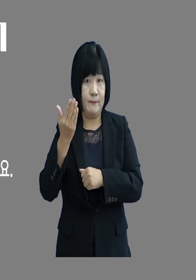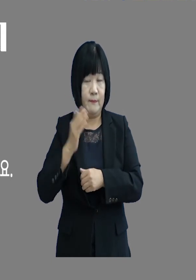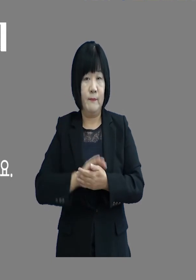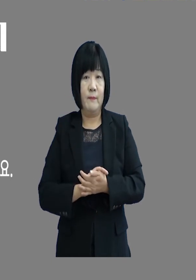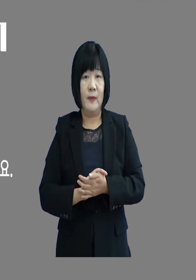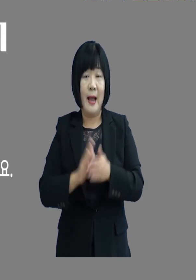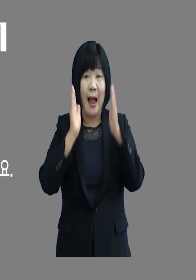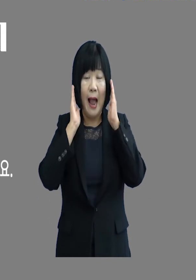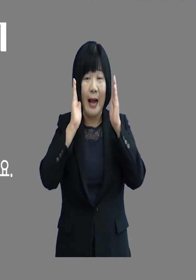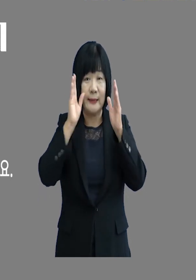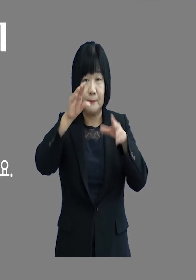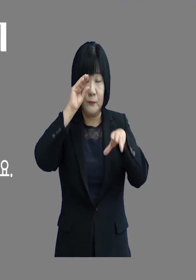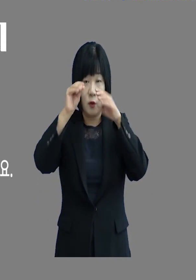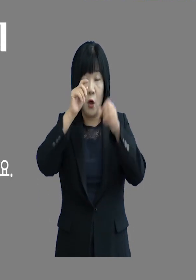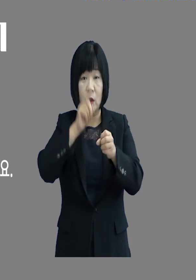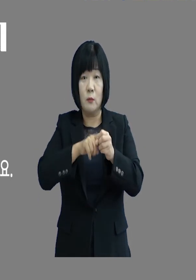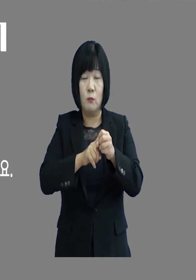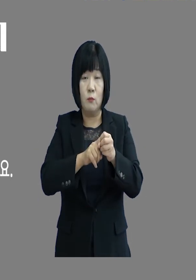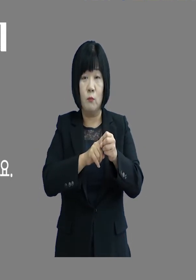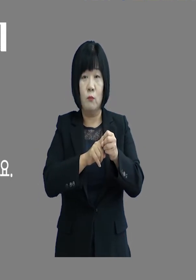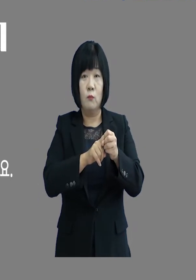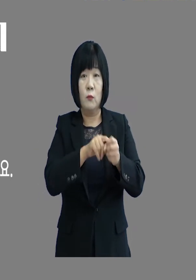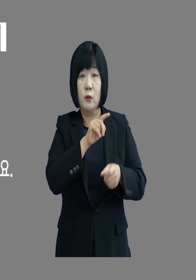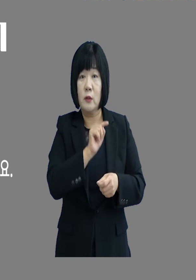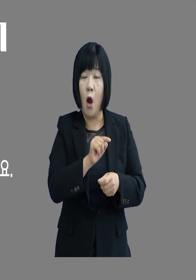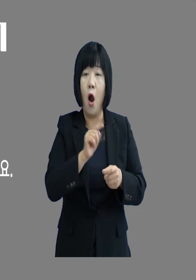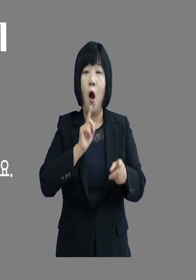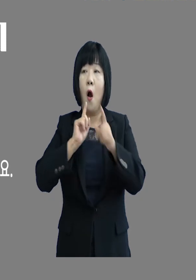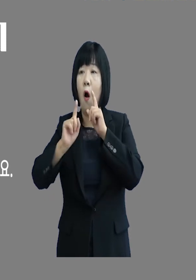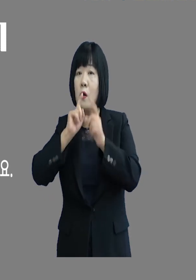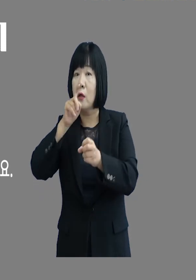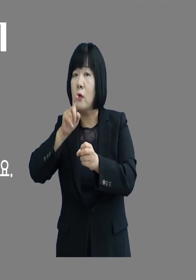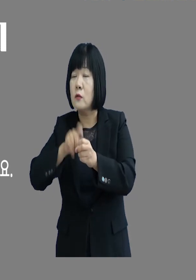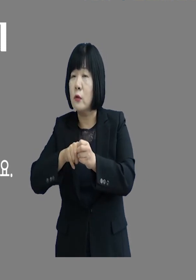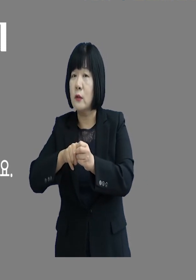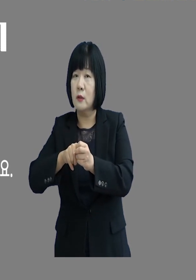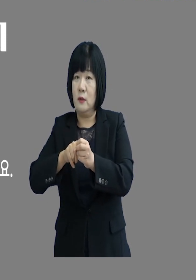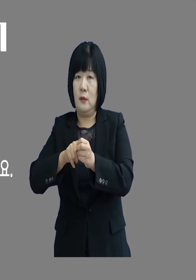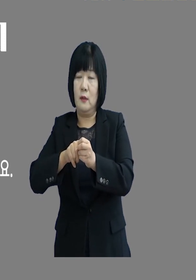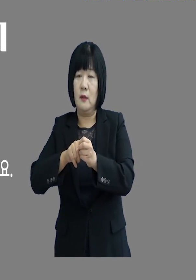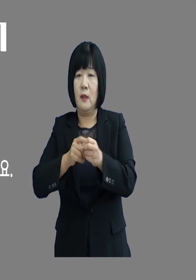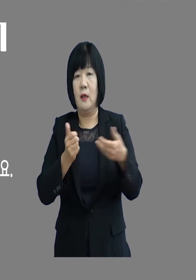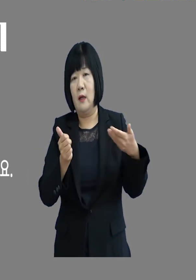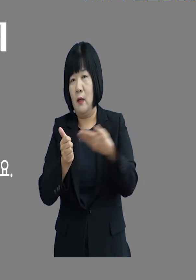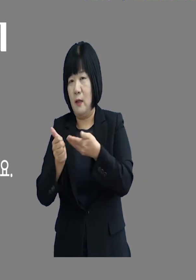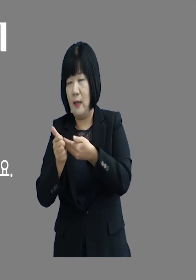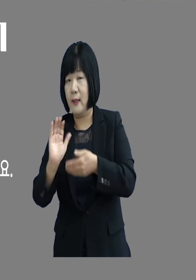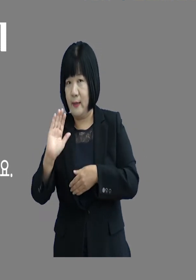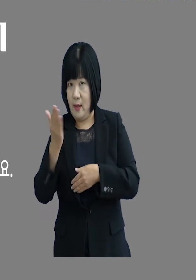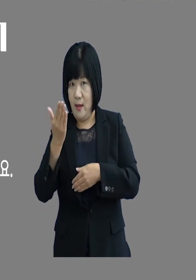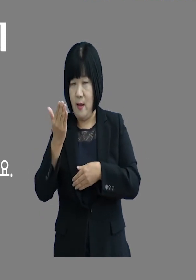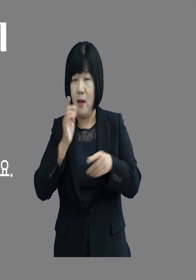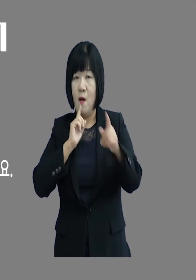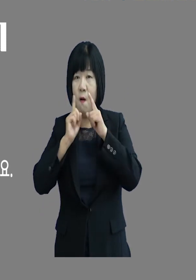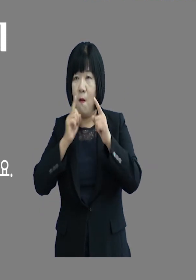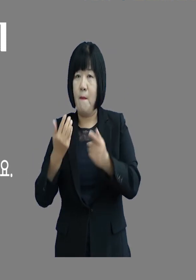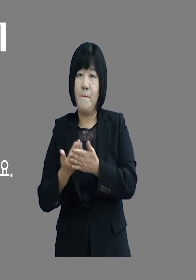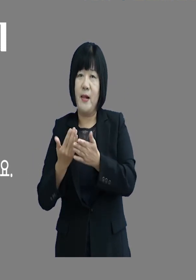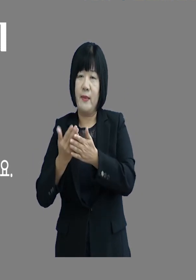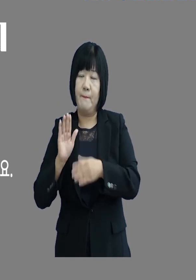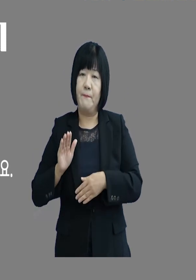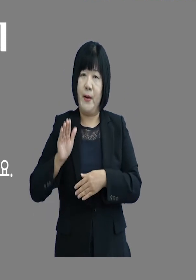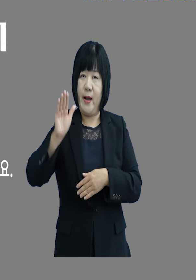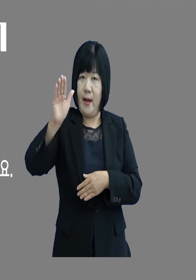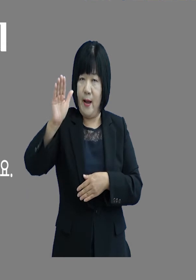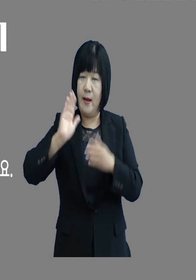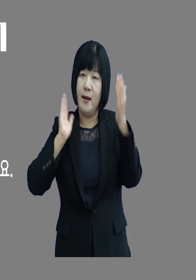학습적인 부분은 사실 언어적인 측면에 엄청 많이 기인을 하잖아요. 그러니까 이제 언어 발달이 잘 된 아이들은 학습을